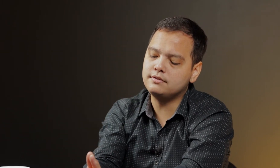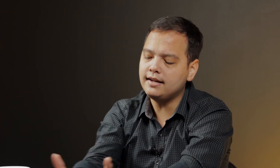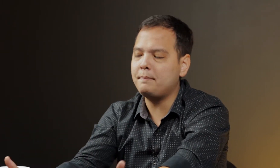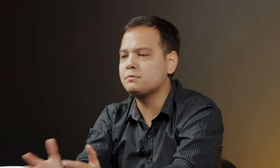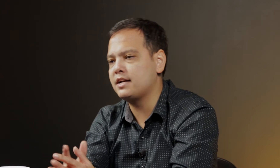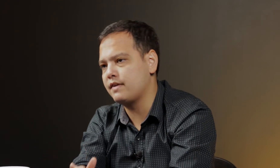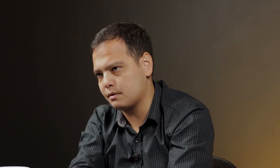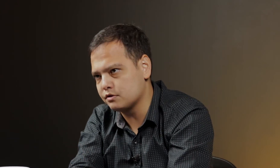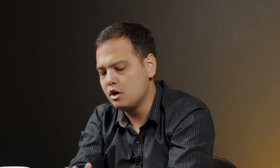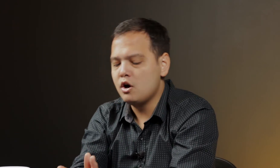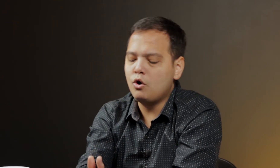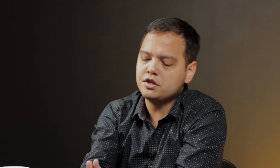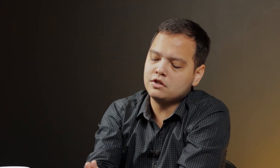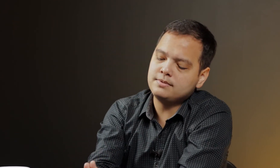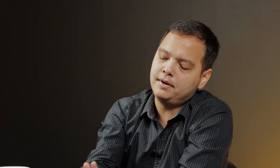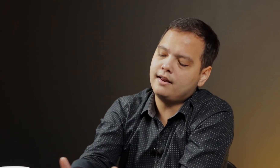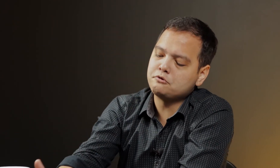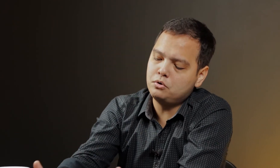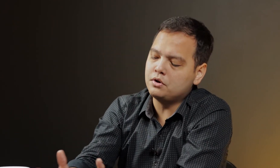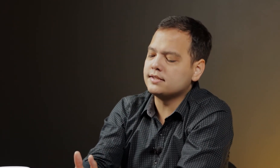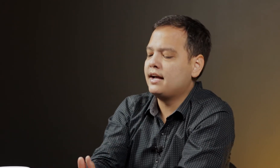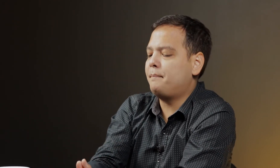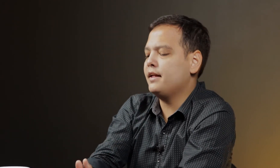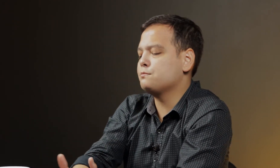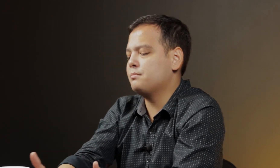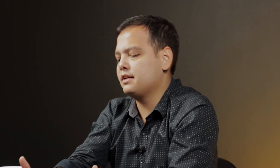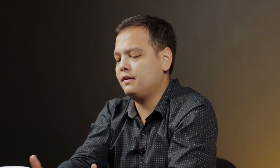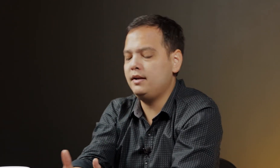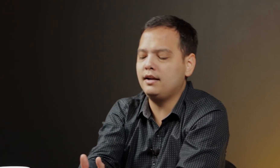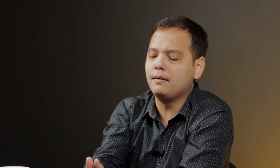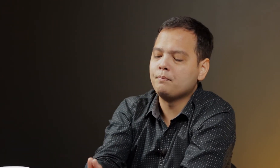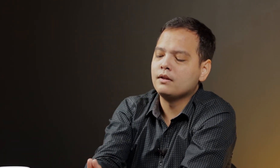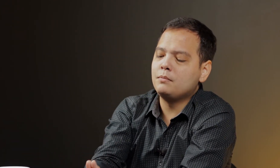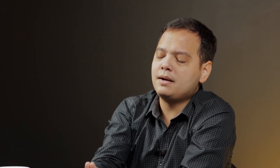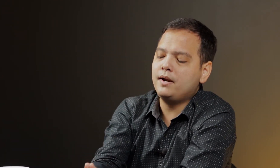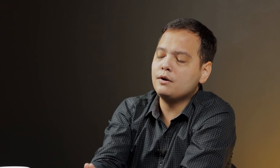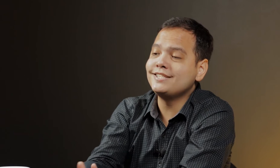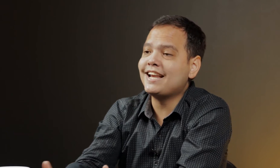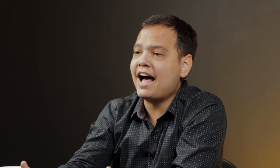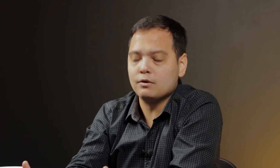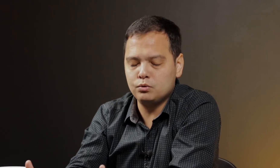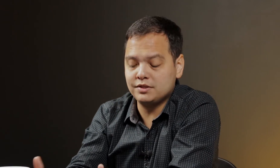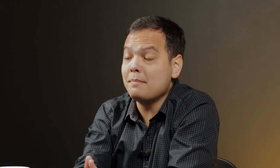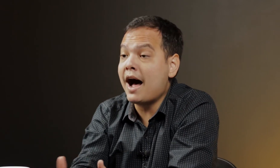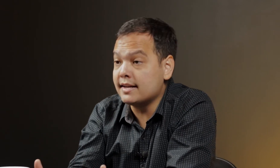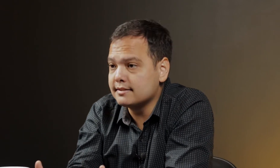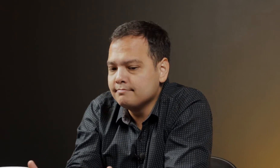30 principais verbos. Hoje nós vamos aprender as cores, aprender os membros da família, vamos aprender os sinais, os animais.